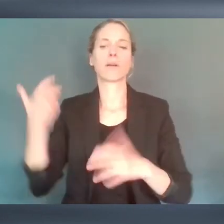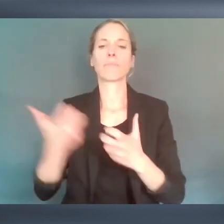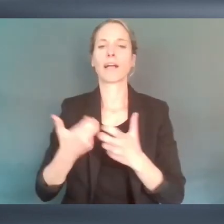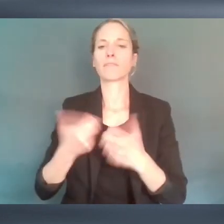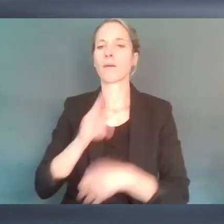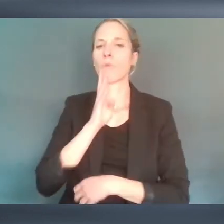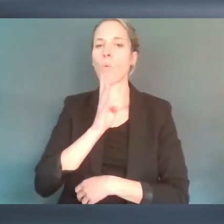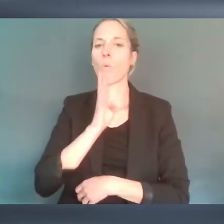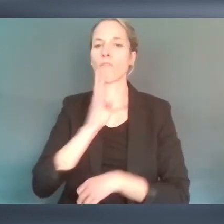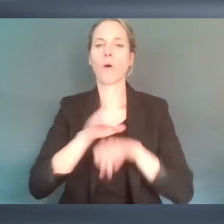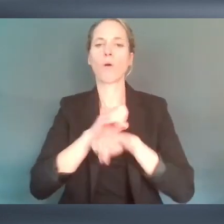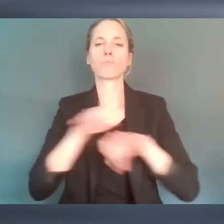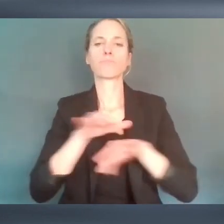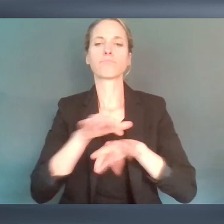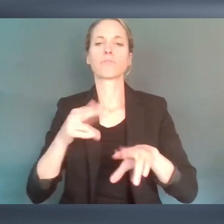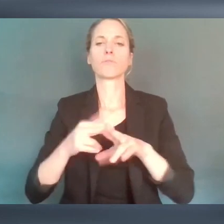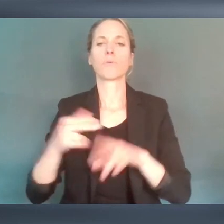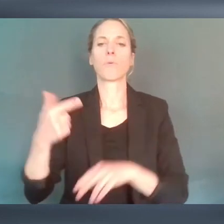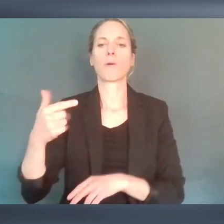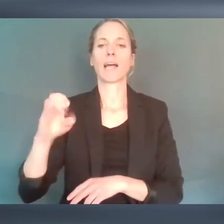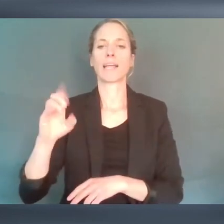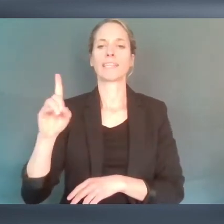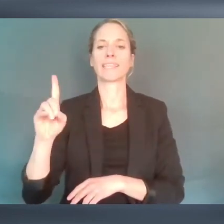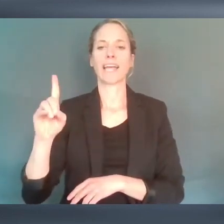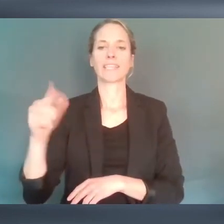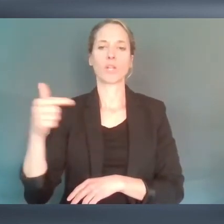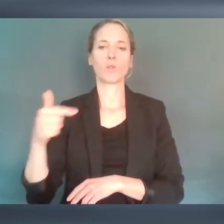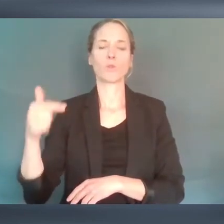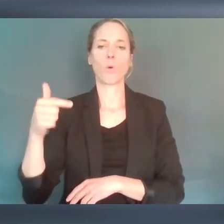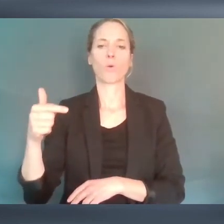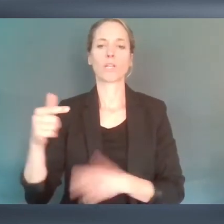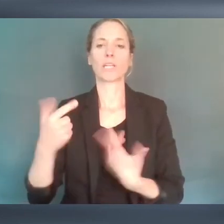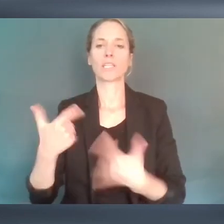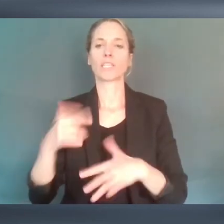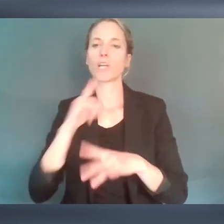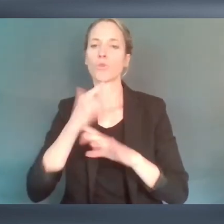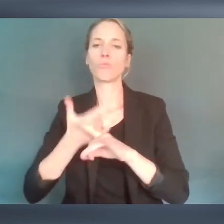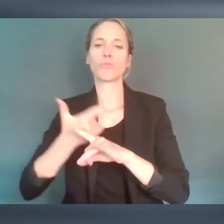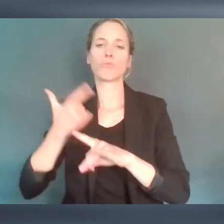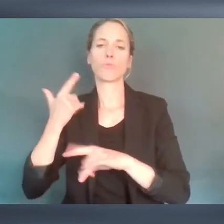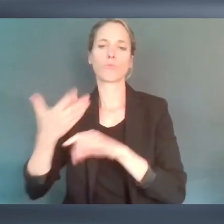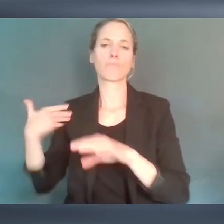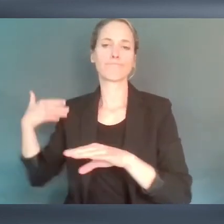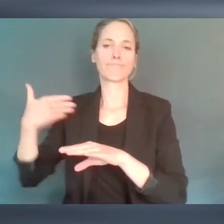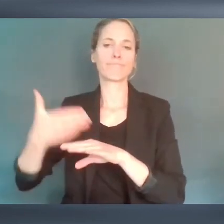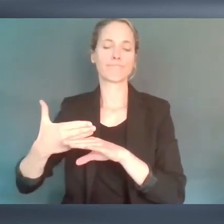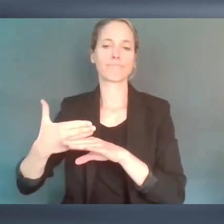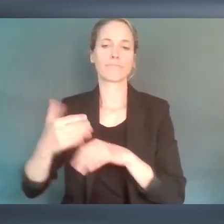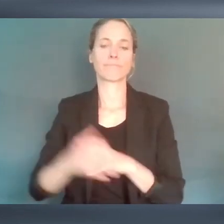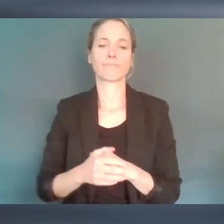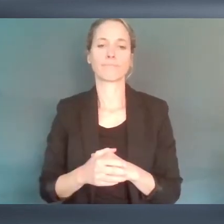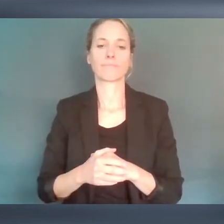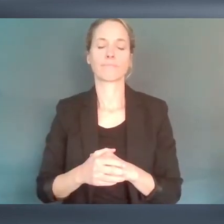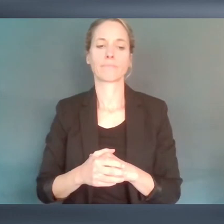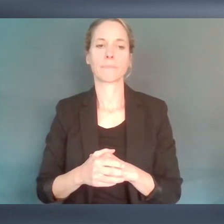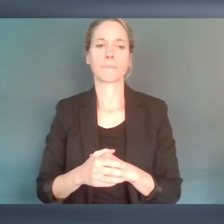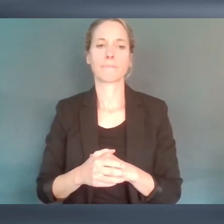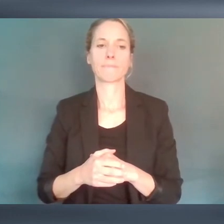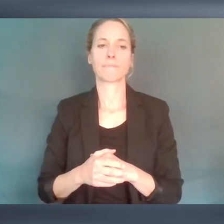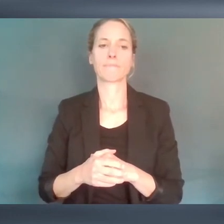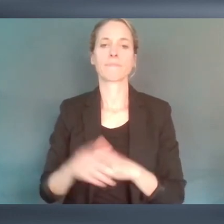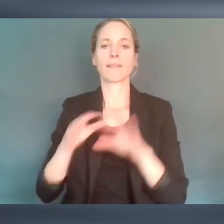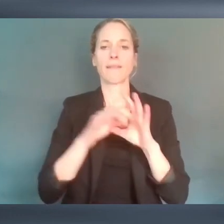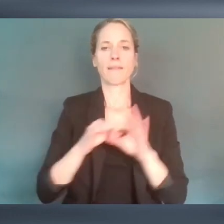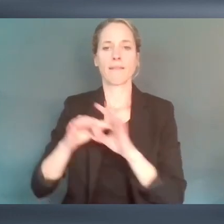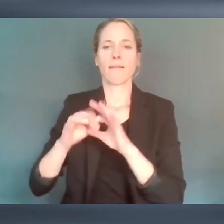remontent à 6-7 années, même si ces 2 dernières années, cela s'est développé. Les références sont en plusieurs langues,